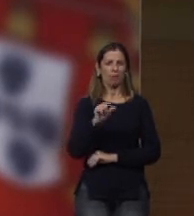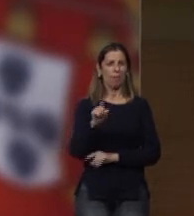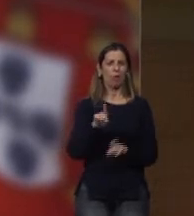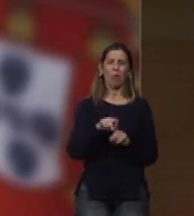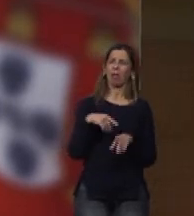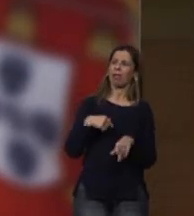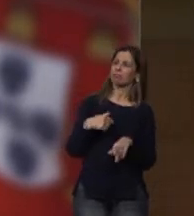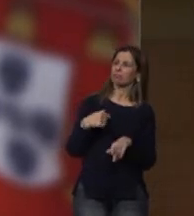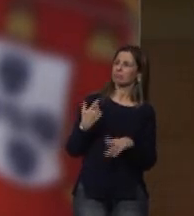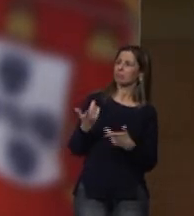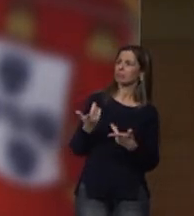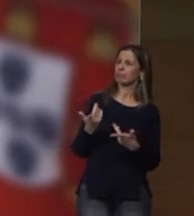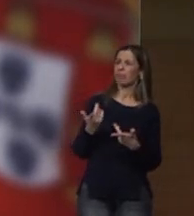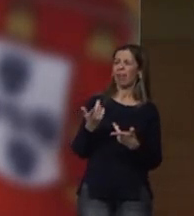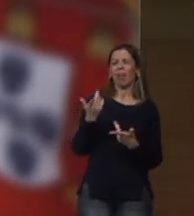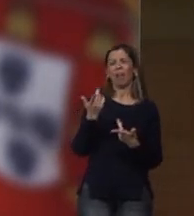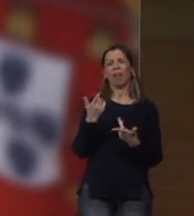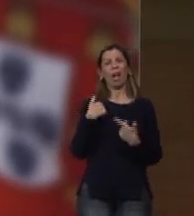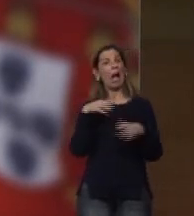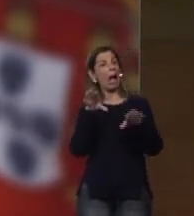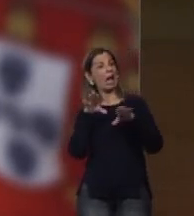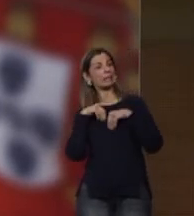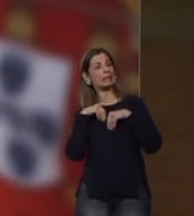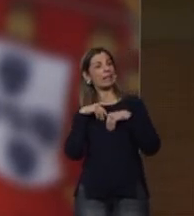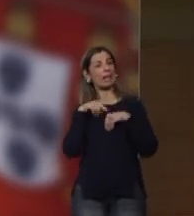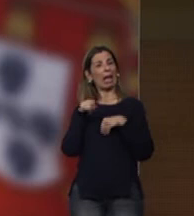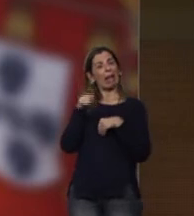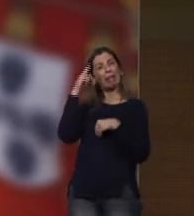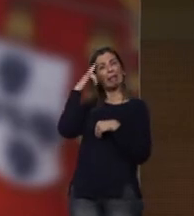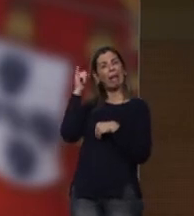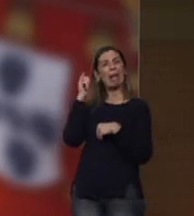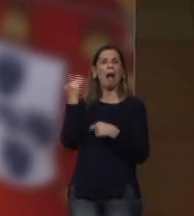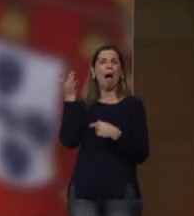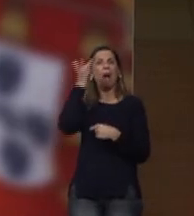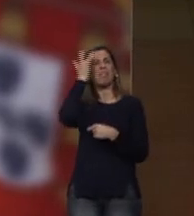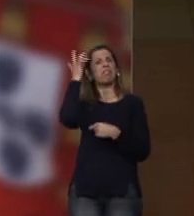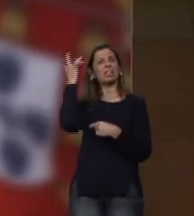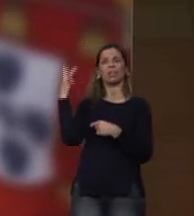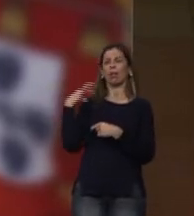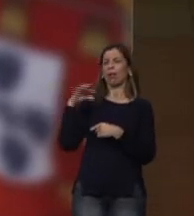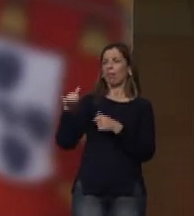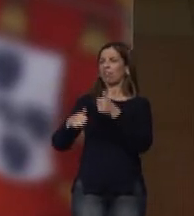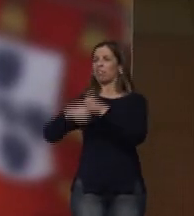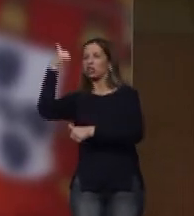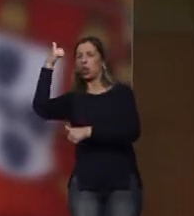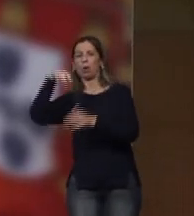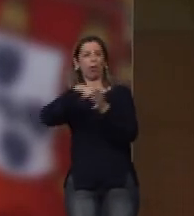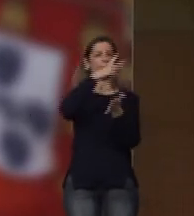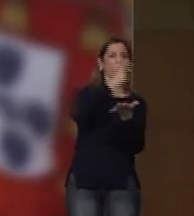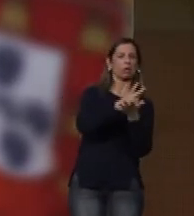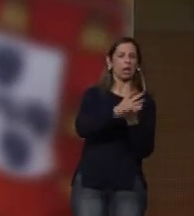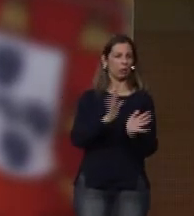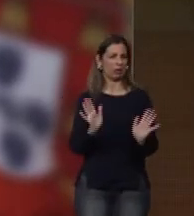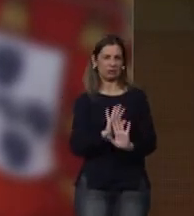ideia de que há vencedores inevitáveis. E também não me conformo, tal como o Perestrelo, eu